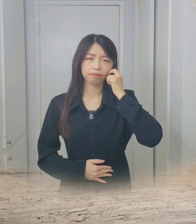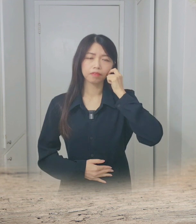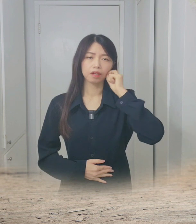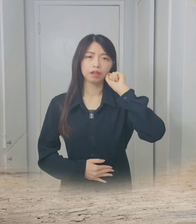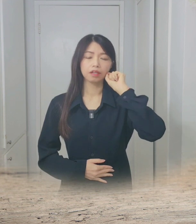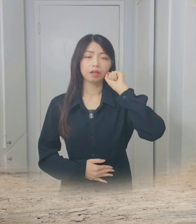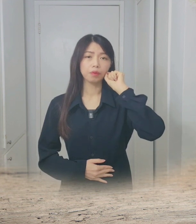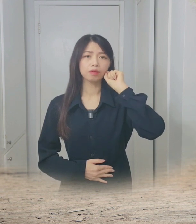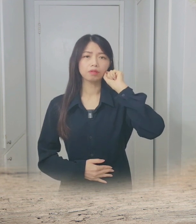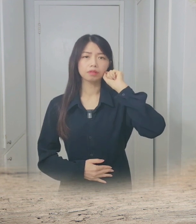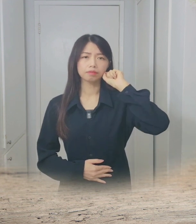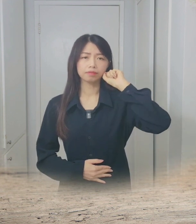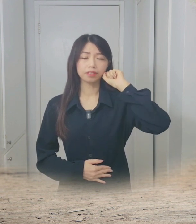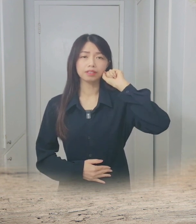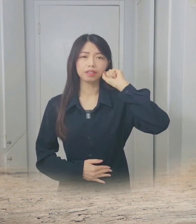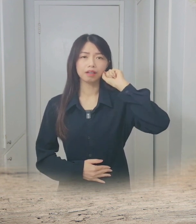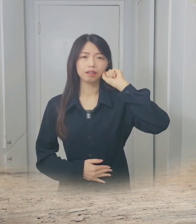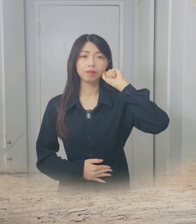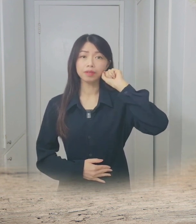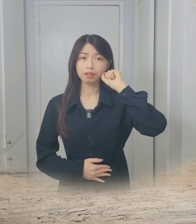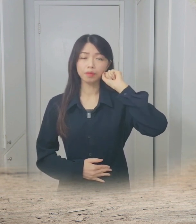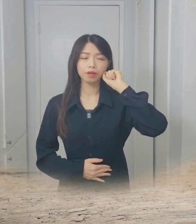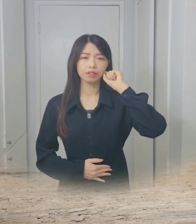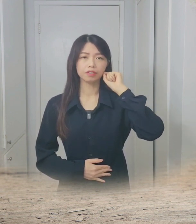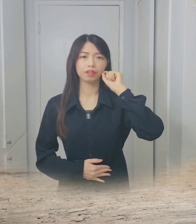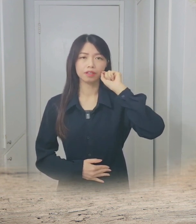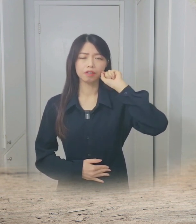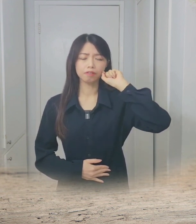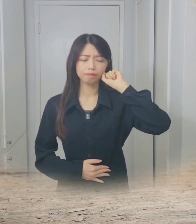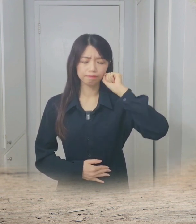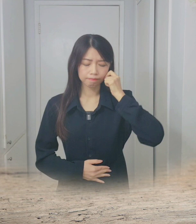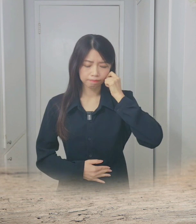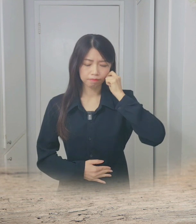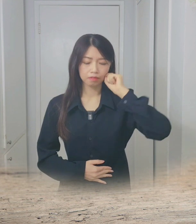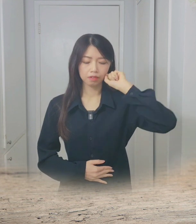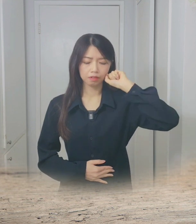이때 표정은 진짜 힘든 표정을 지으셔야 되겠죠.